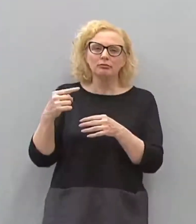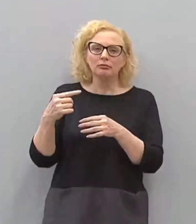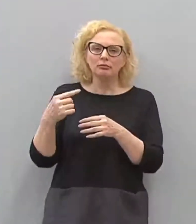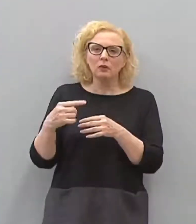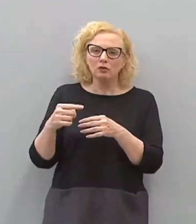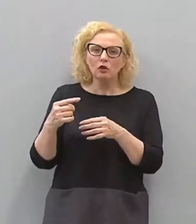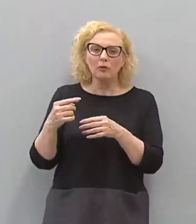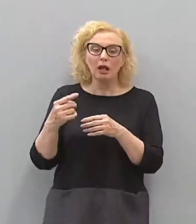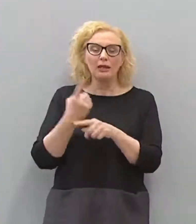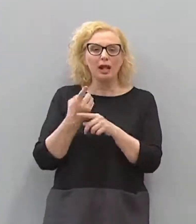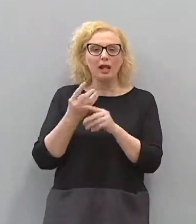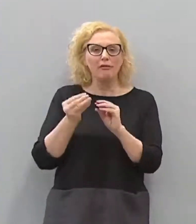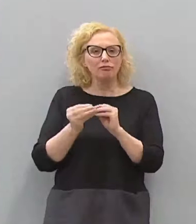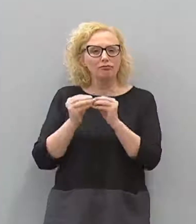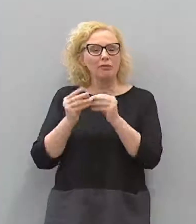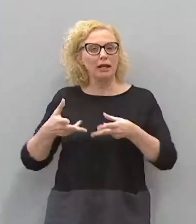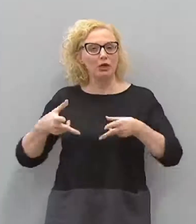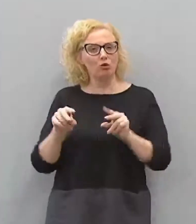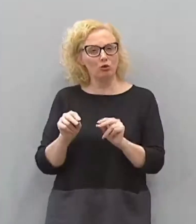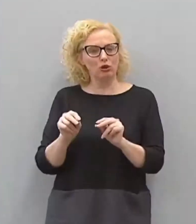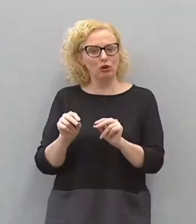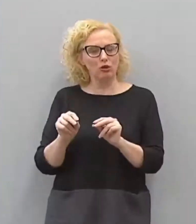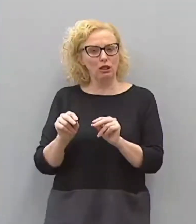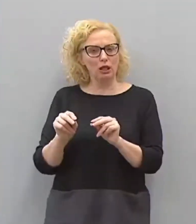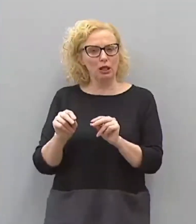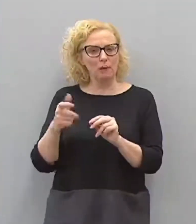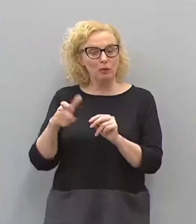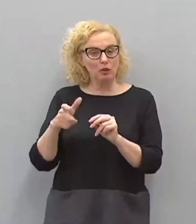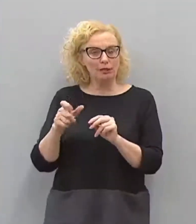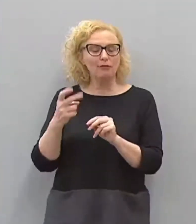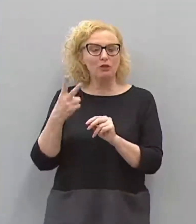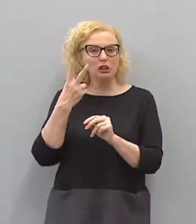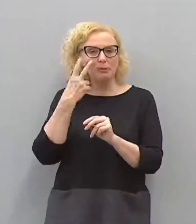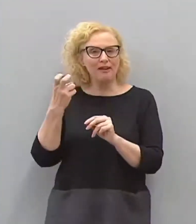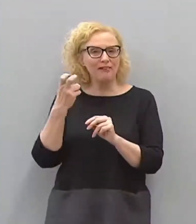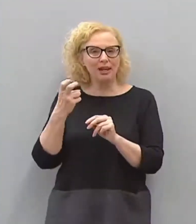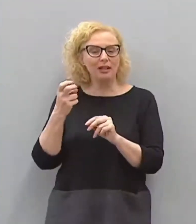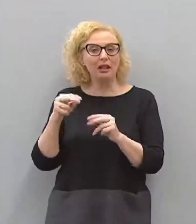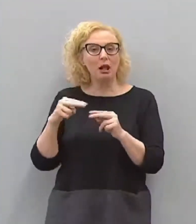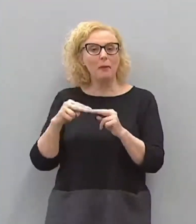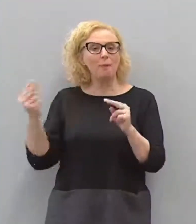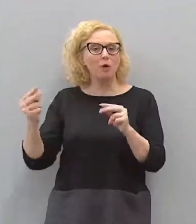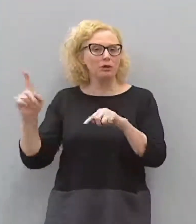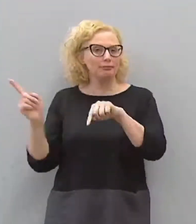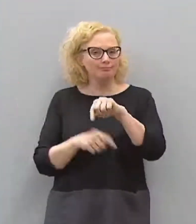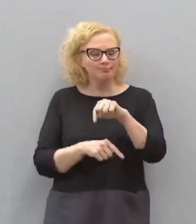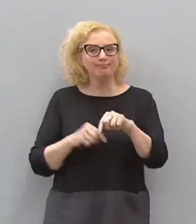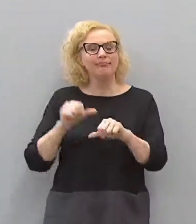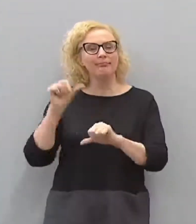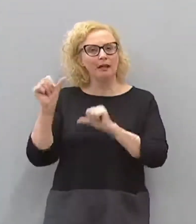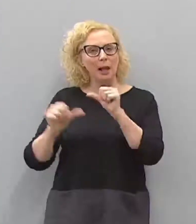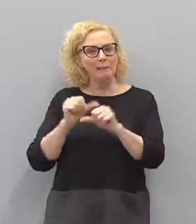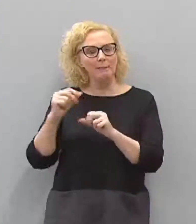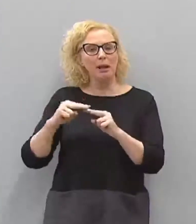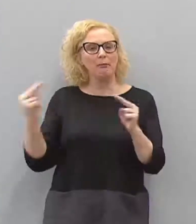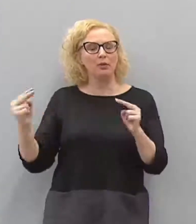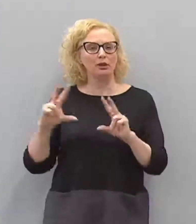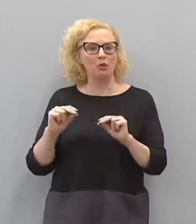costruzione in quanto si prevede diciamo la sostituzione di questo ponte con un ponte